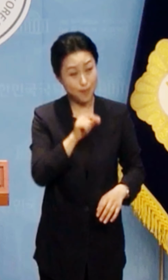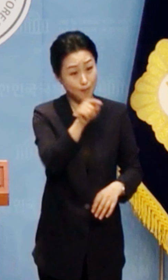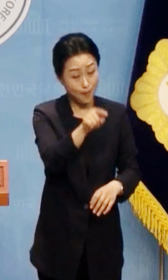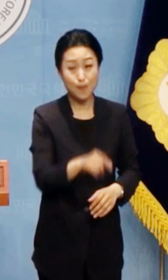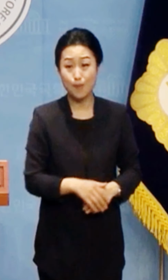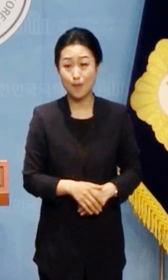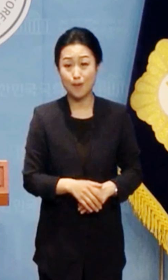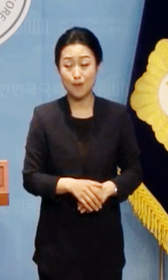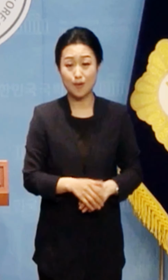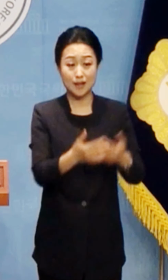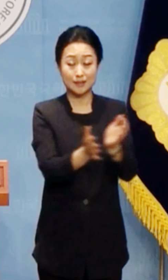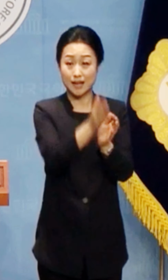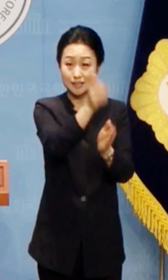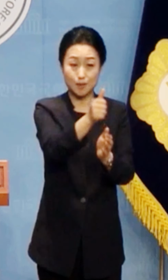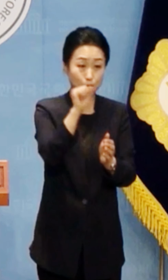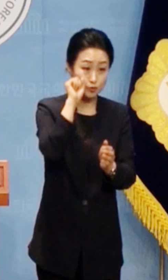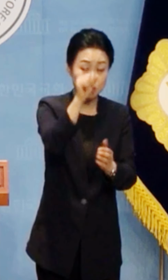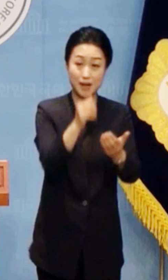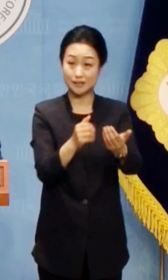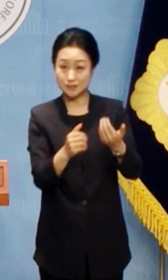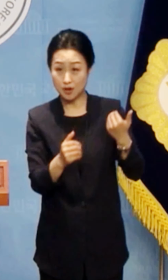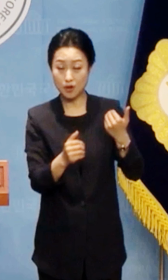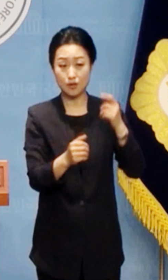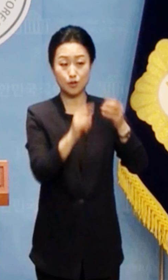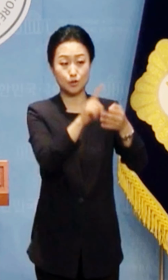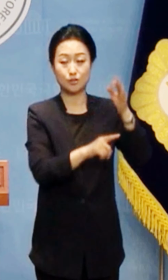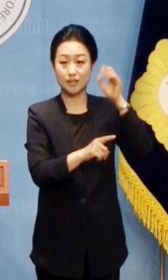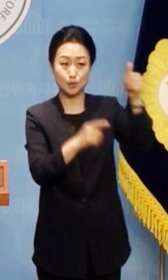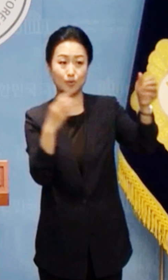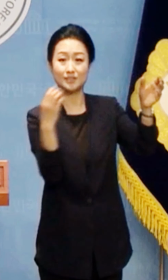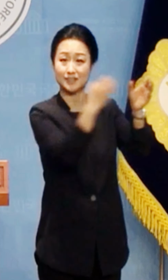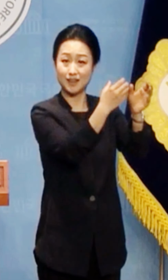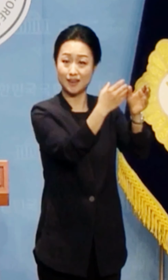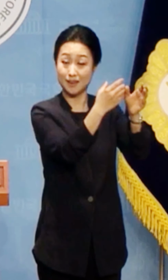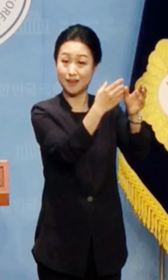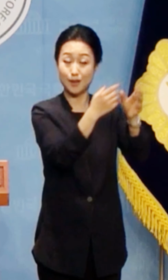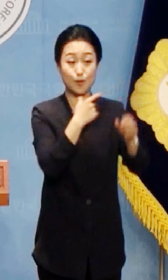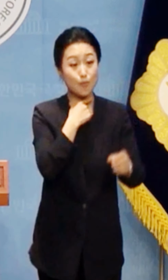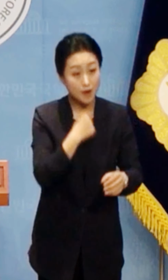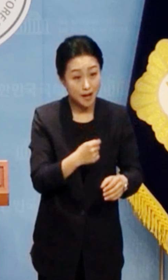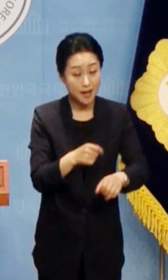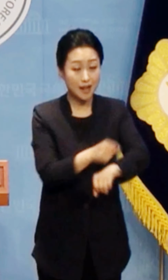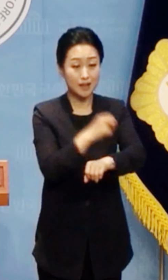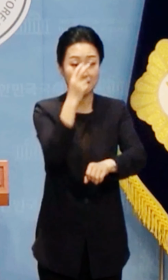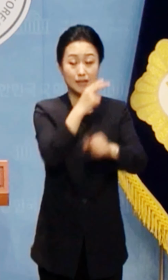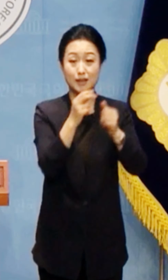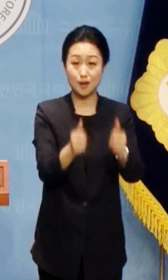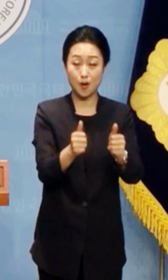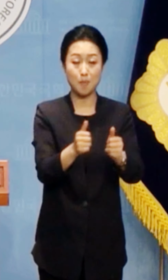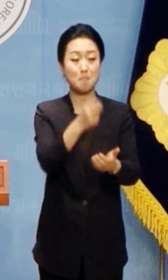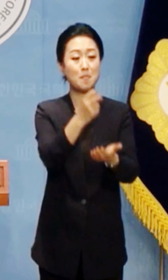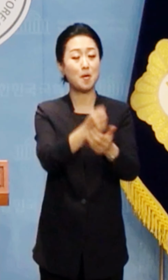힘에 대표가 되기 전에는 윤 대통령에 맞서는 이미지가 필요해서 대표가 되면 특검법 발휘하겠다고 호기롭게